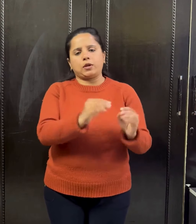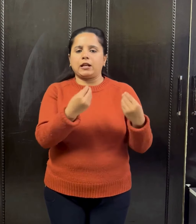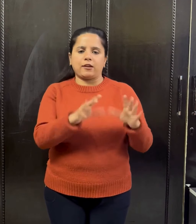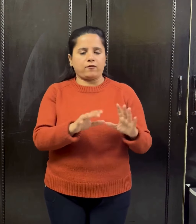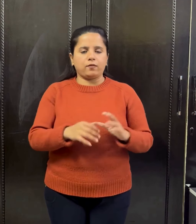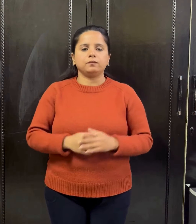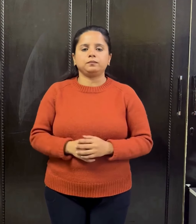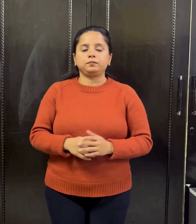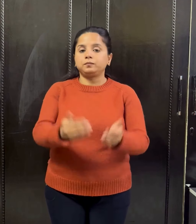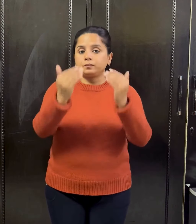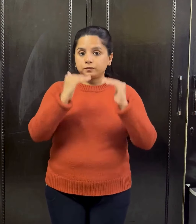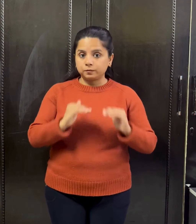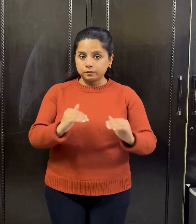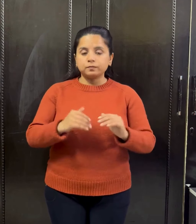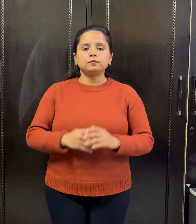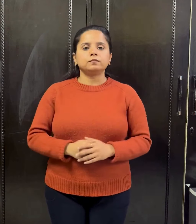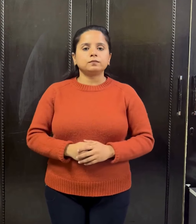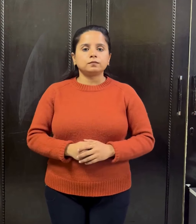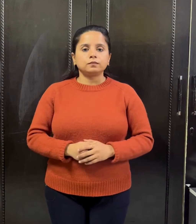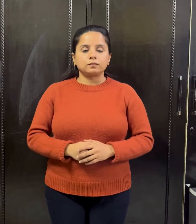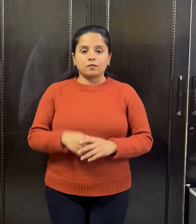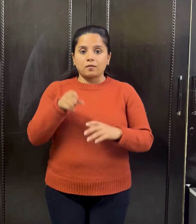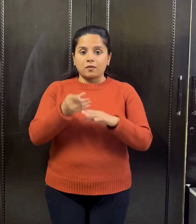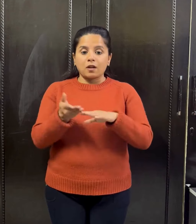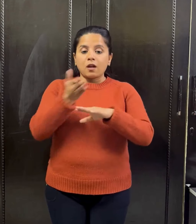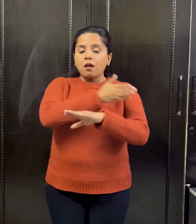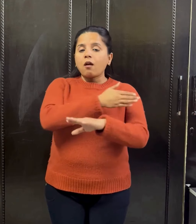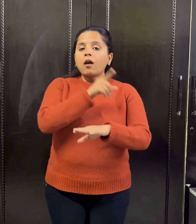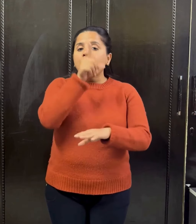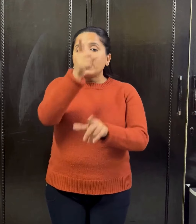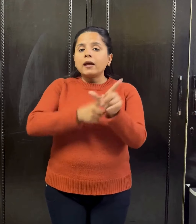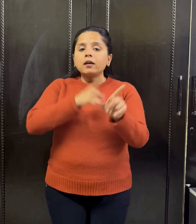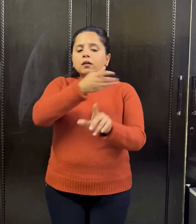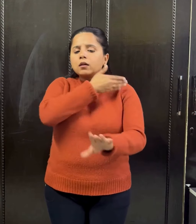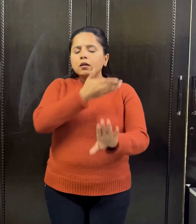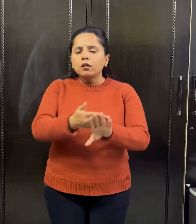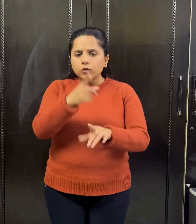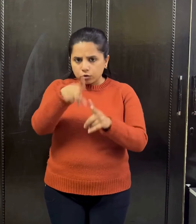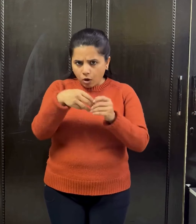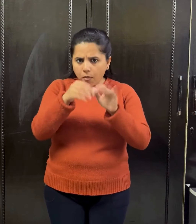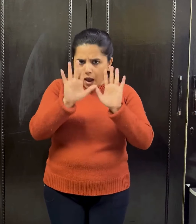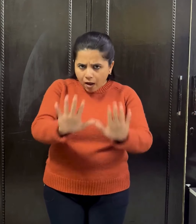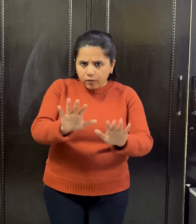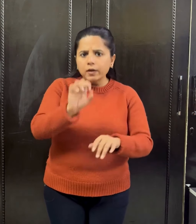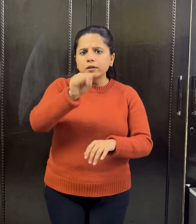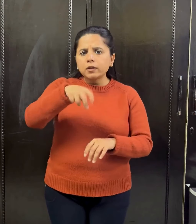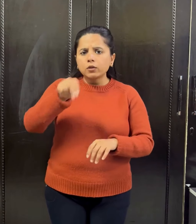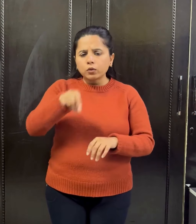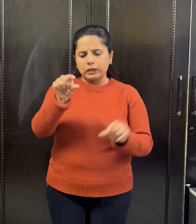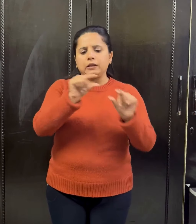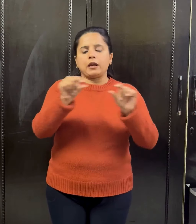अगले प्रश्न में पिछले 1 साल के एम्प्लॉयमेंट स्टेटस को सही तरीके से सिलेक्ट करें।